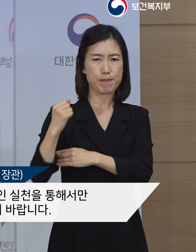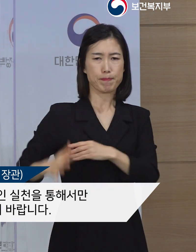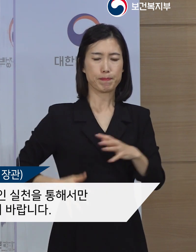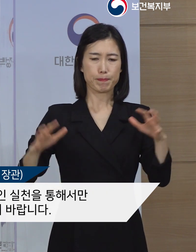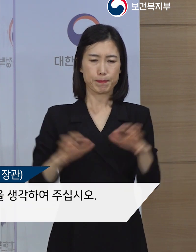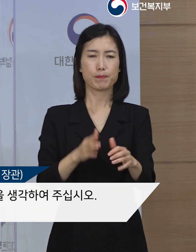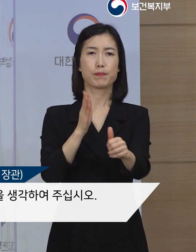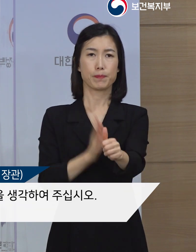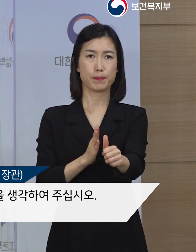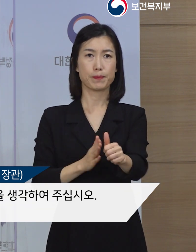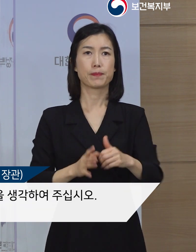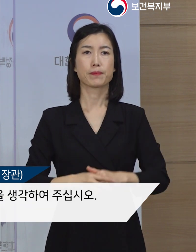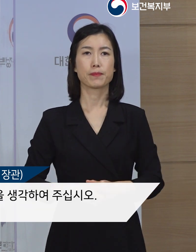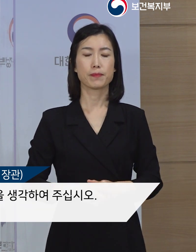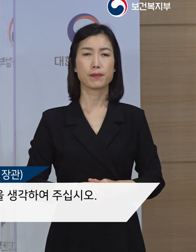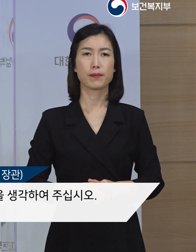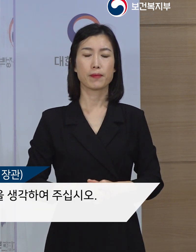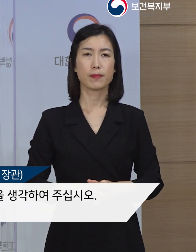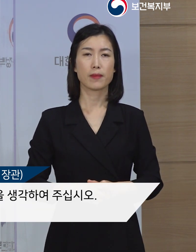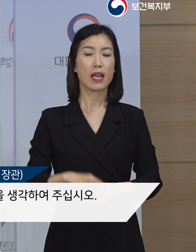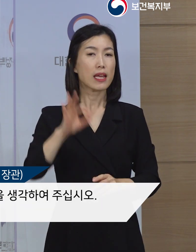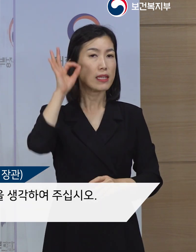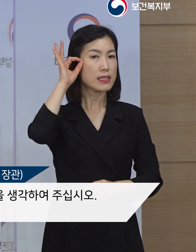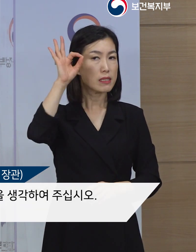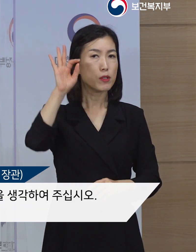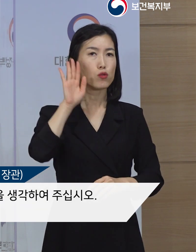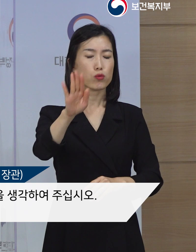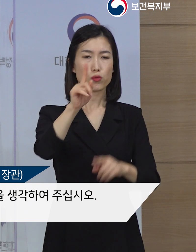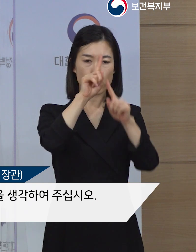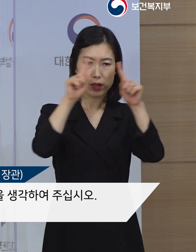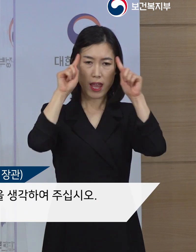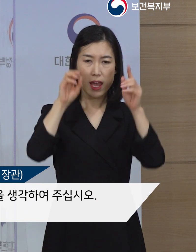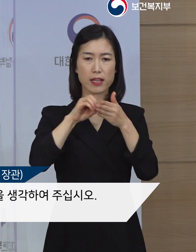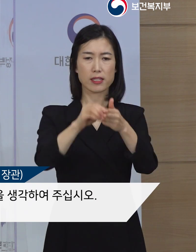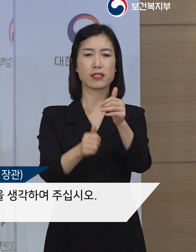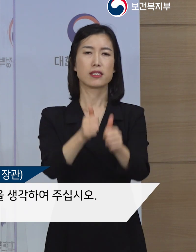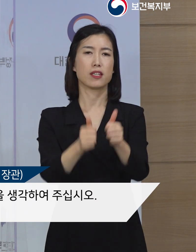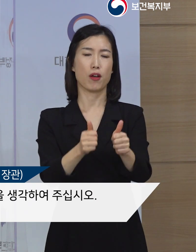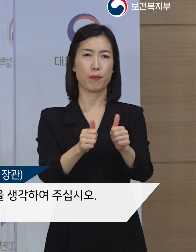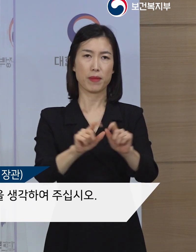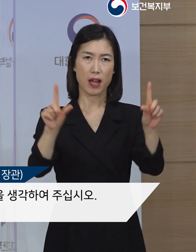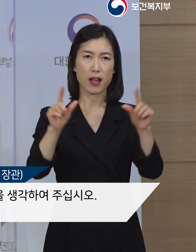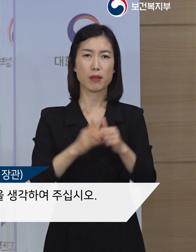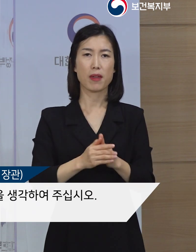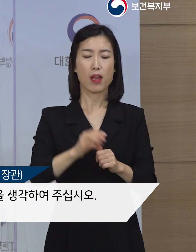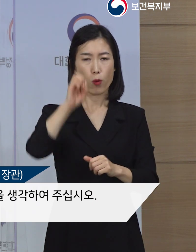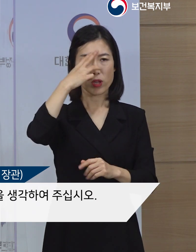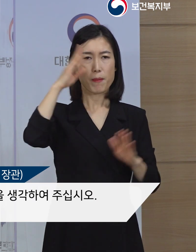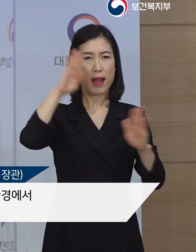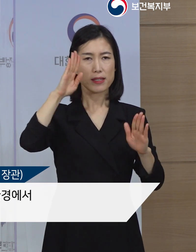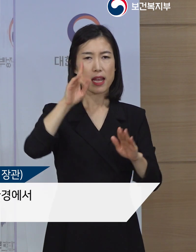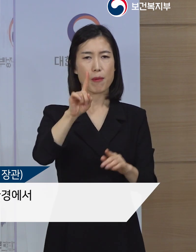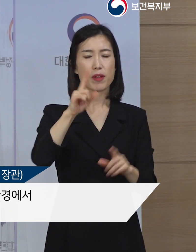바랍니다. 열흘 뒤로 다가온 수능을 치르는 우리 학생들을 생각하여 주십시오.